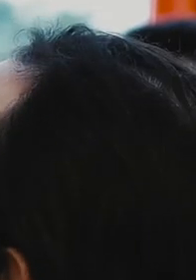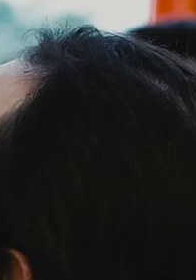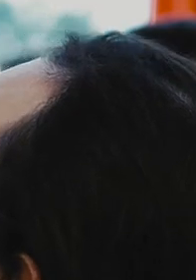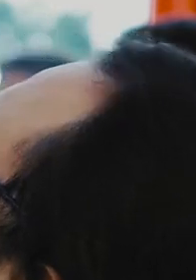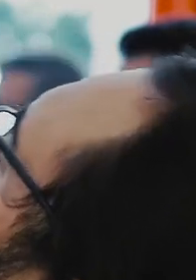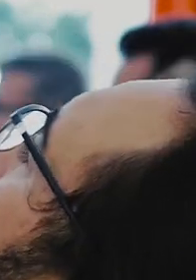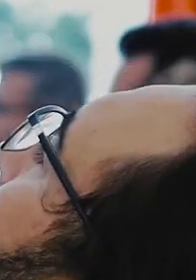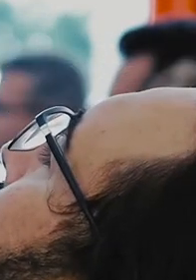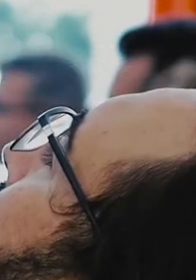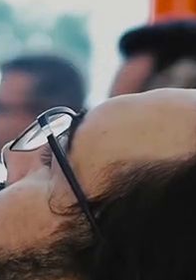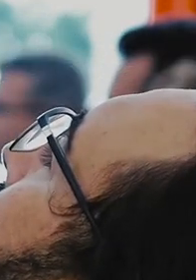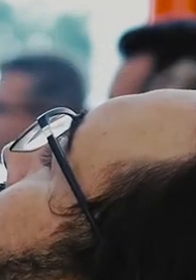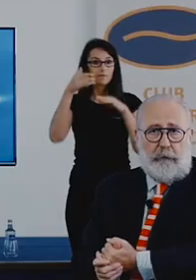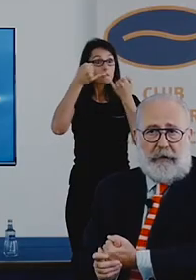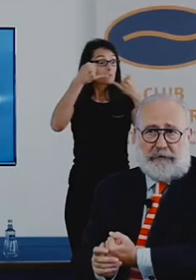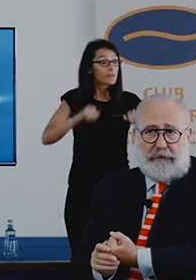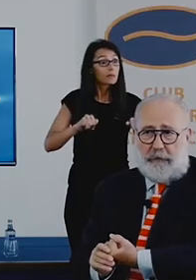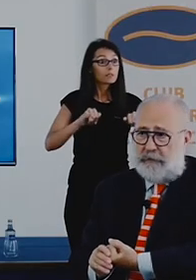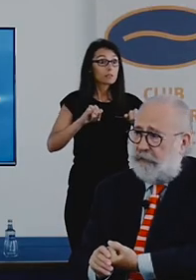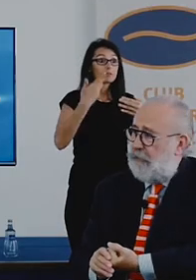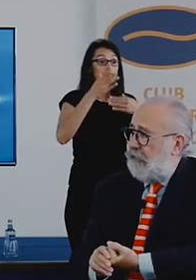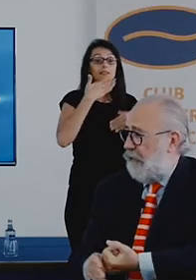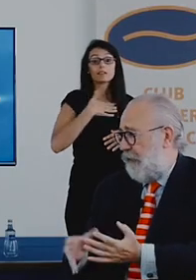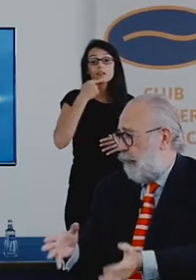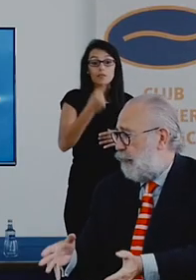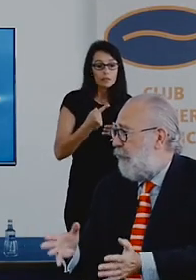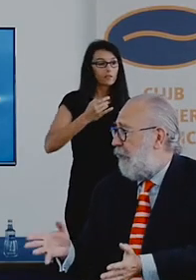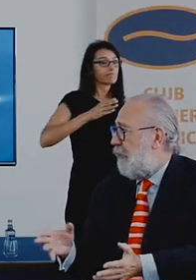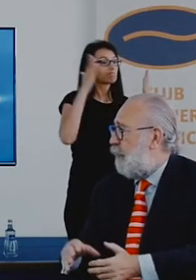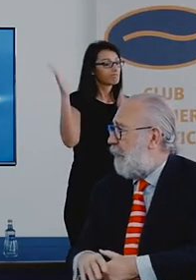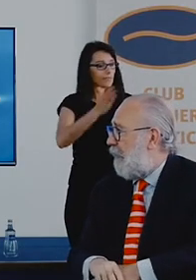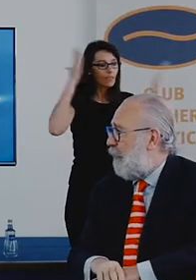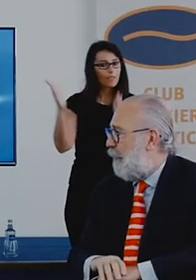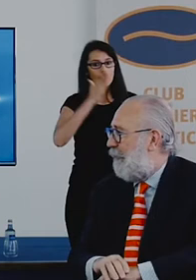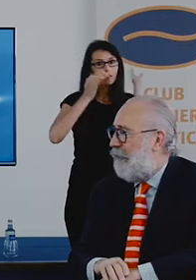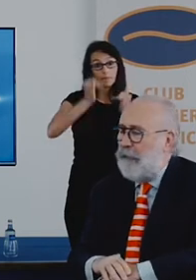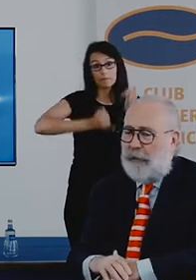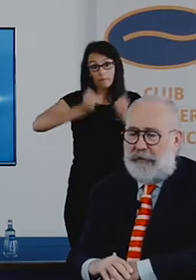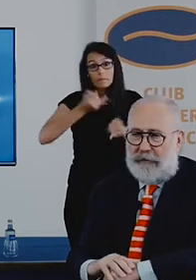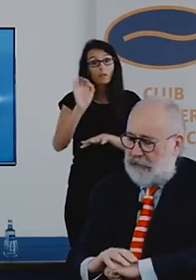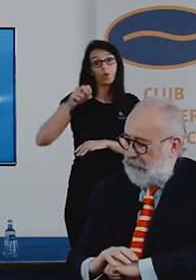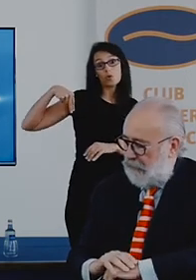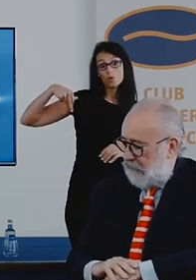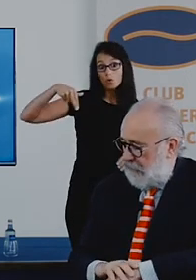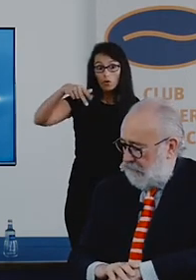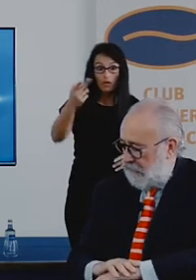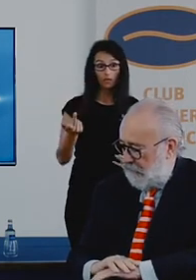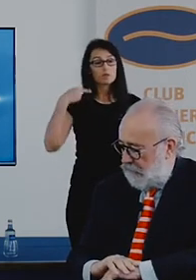sabéis consiste en varias etapas en bicicleta, unos en bicicleta y otros andando, para llegar